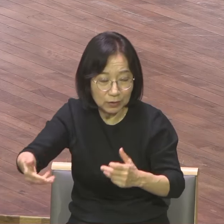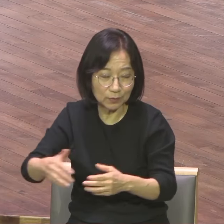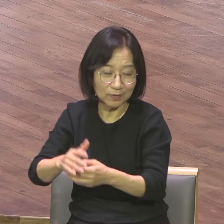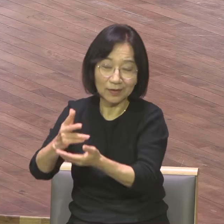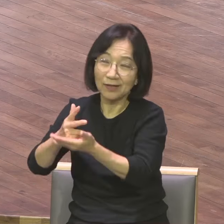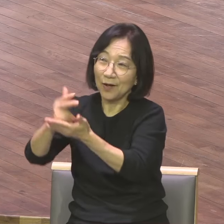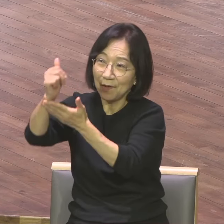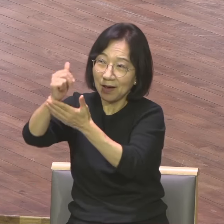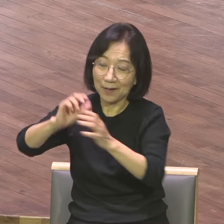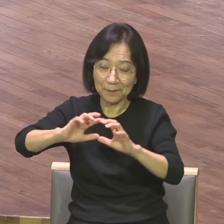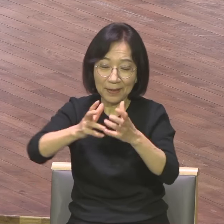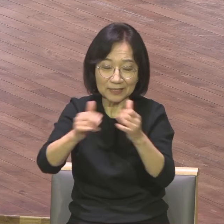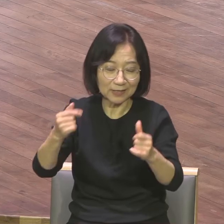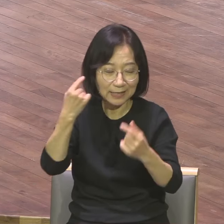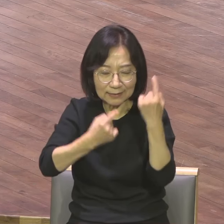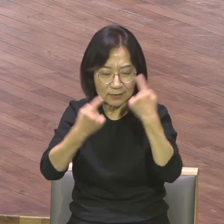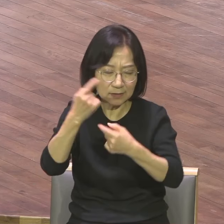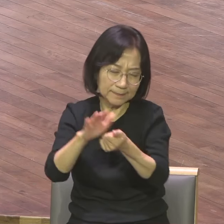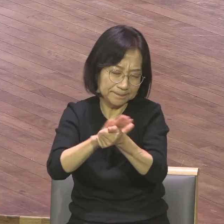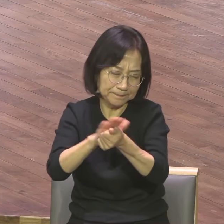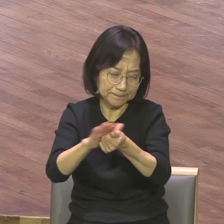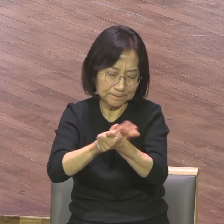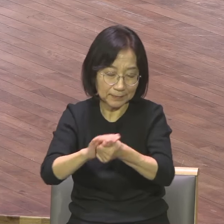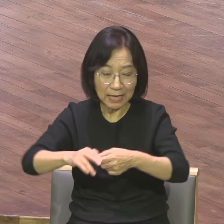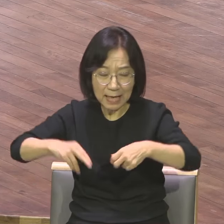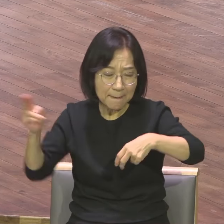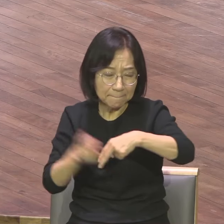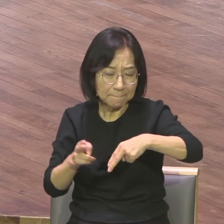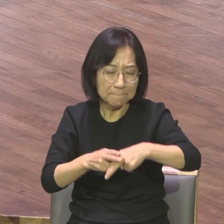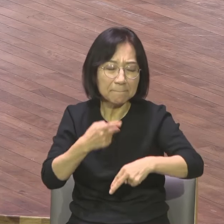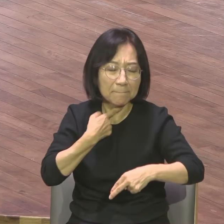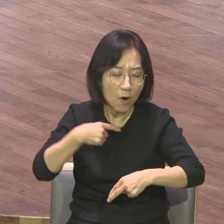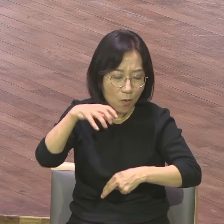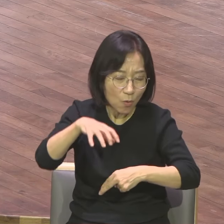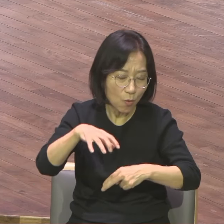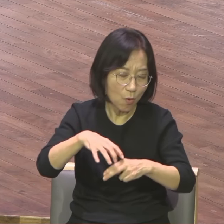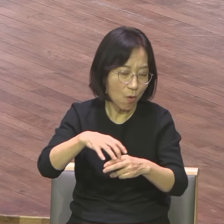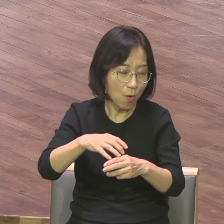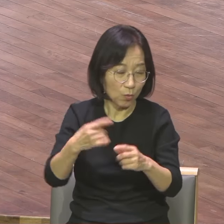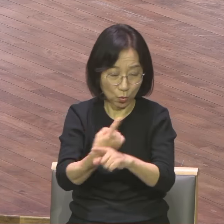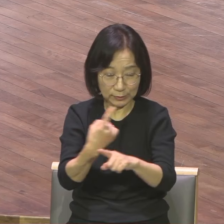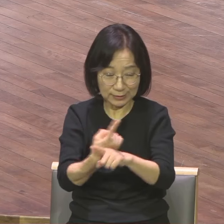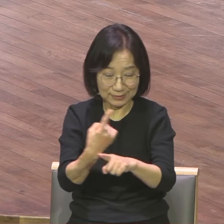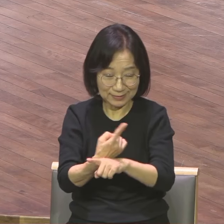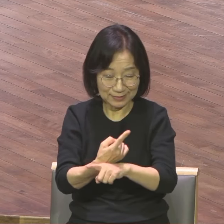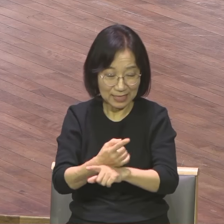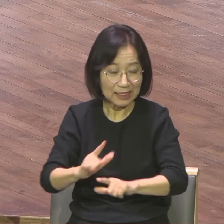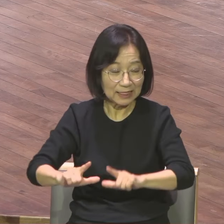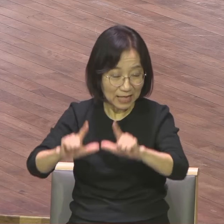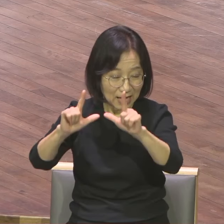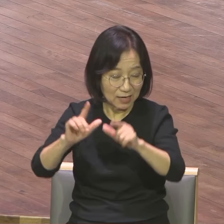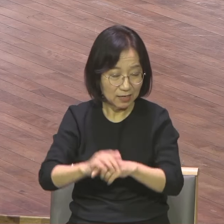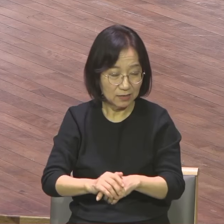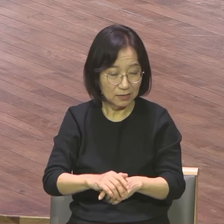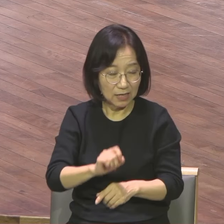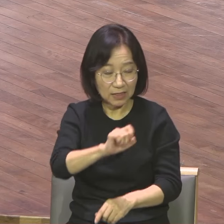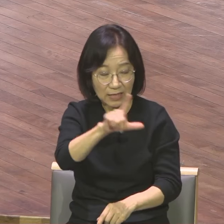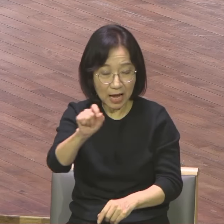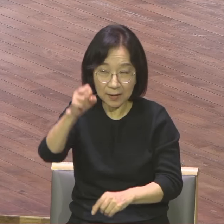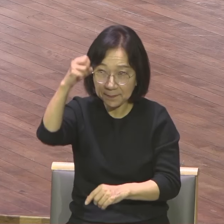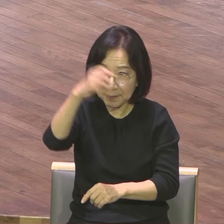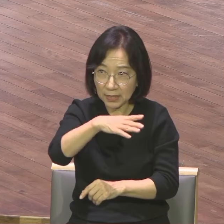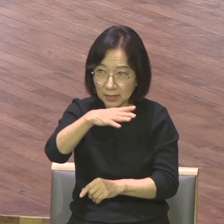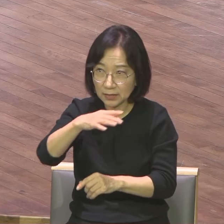백성의 상처를 사매시며 그들의 맞은 자리를 고치시는 날에는 달빛은 햇빛 같겠고 햇빛은 일곱 배가